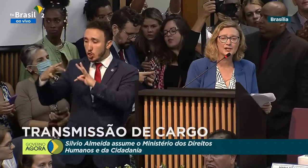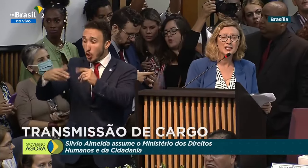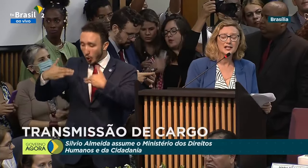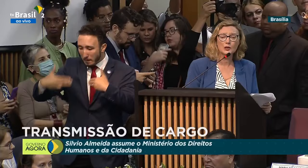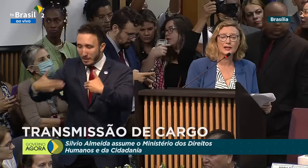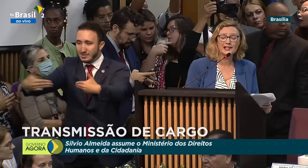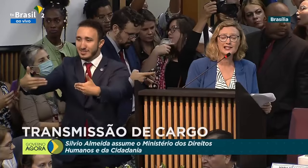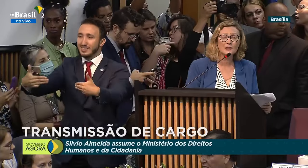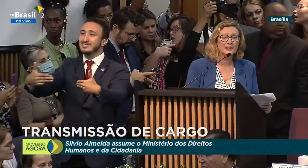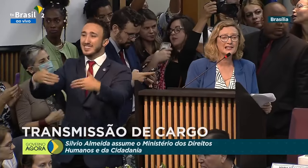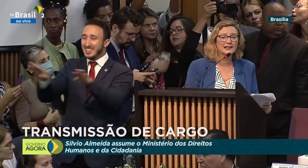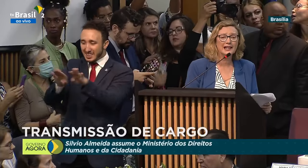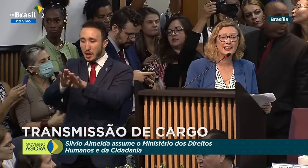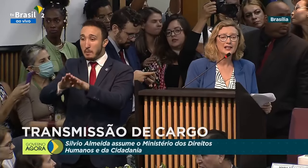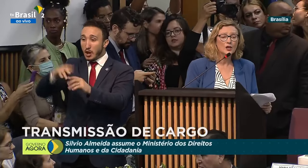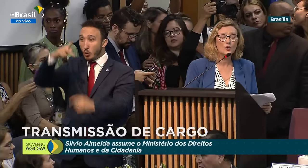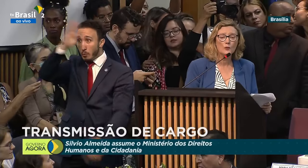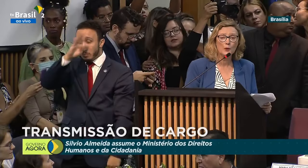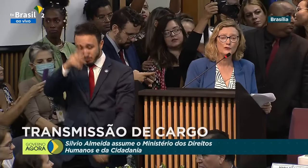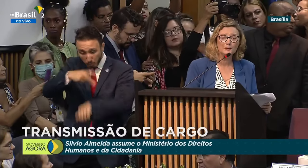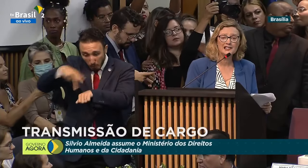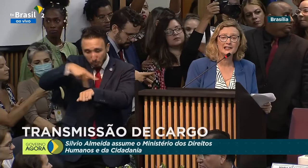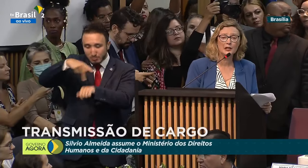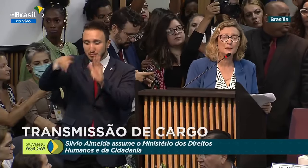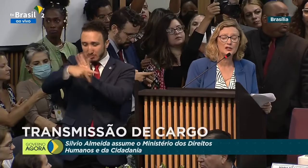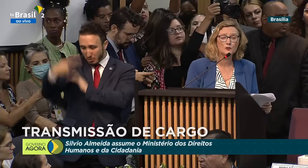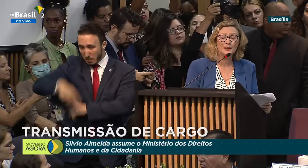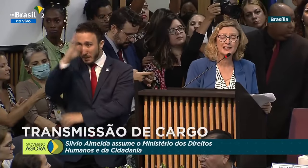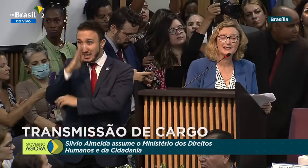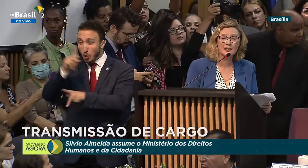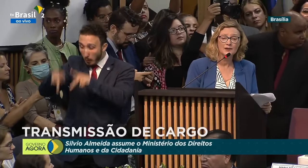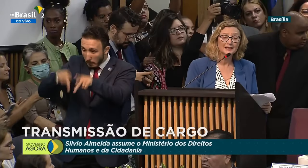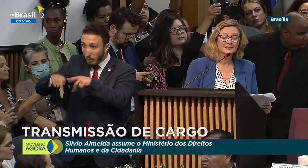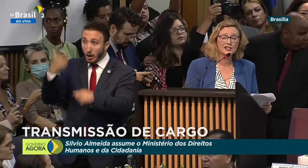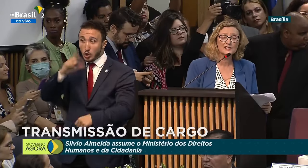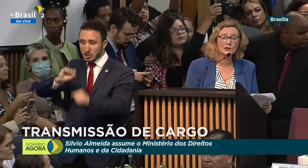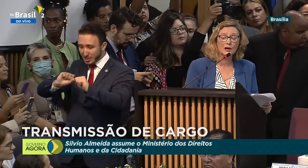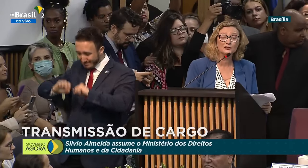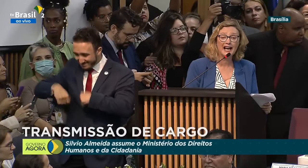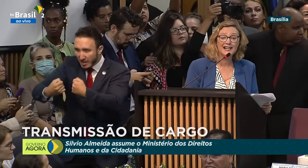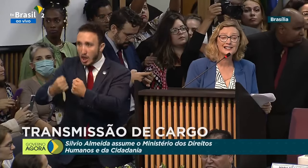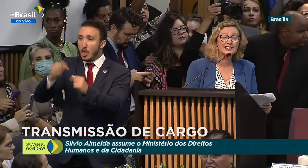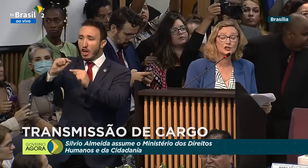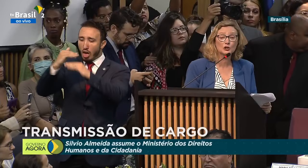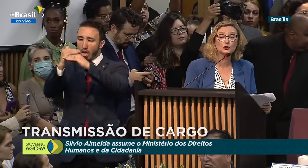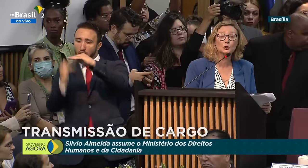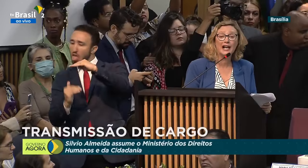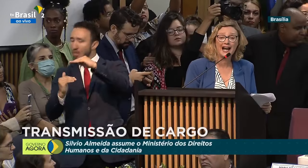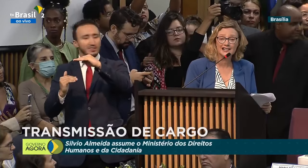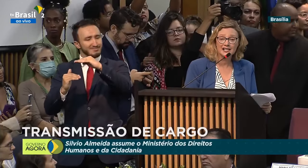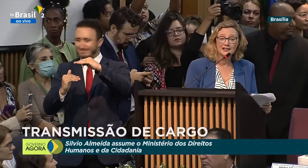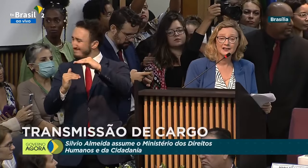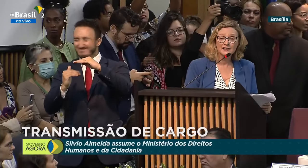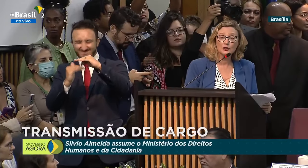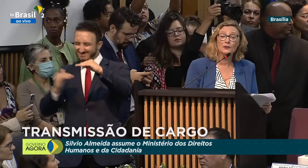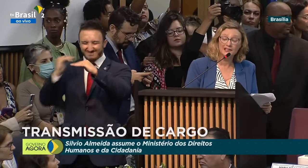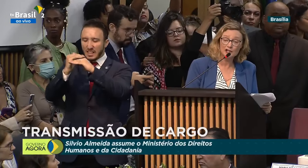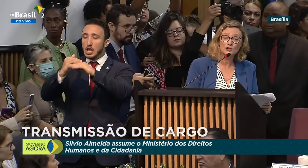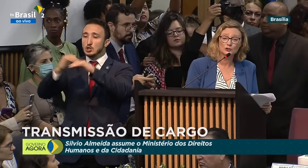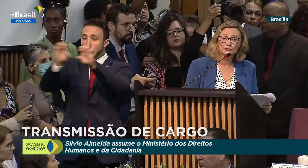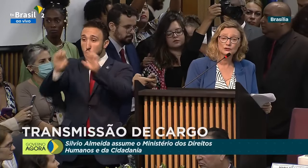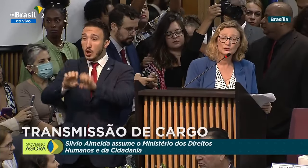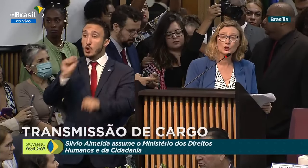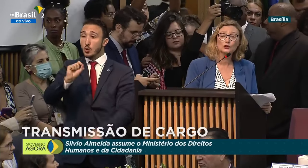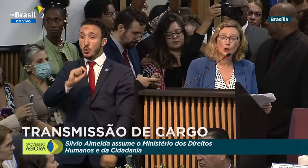Ministérios e com a nação brasileira com o povo brasileiro para superação das desigualdades estruturais que